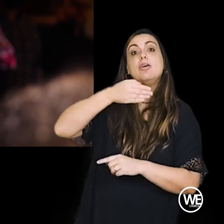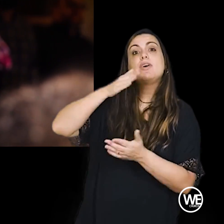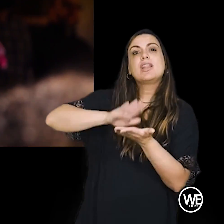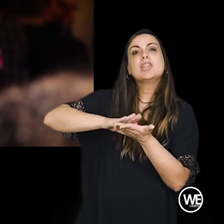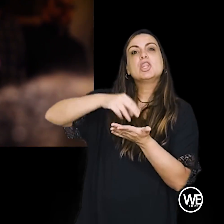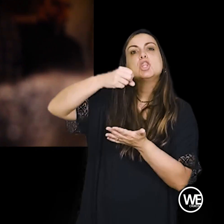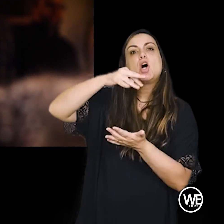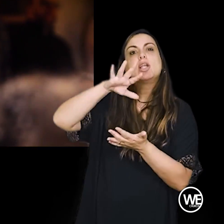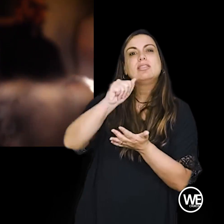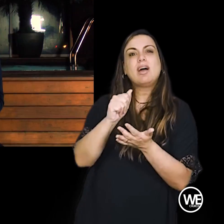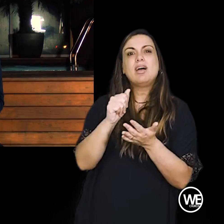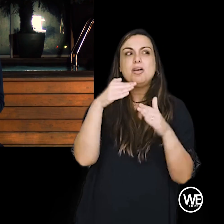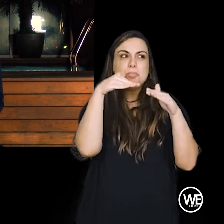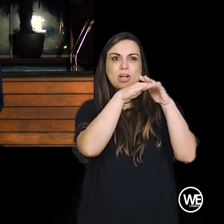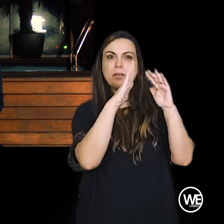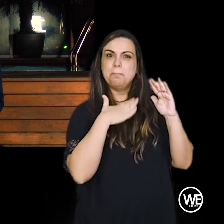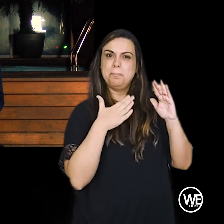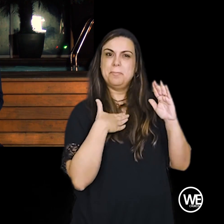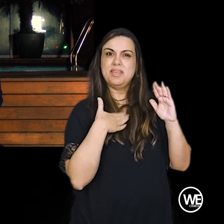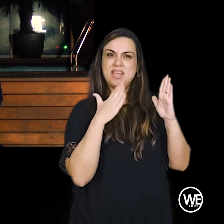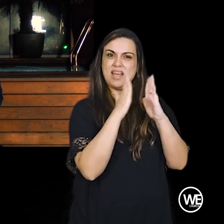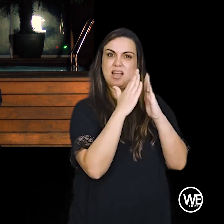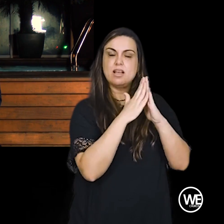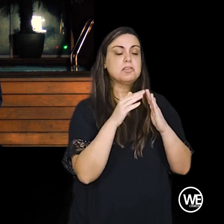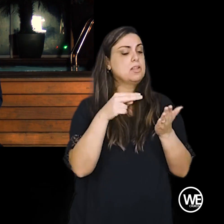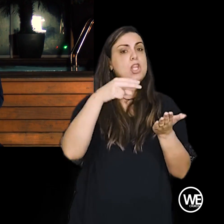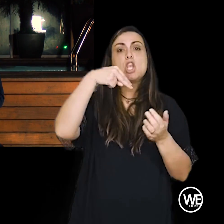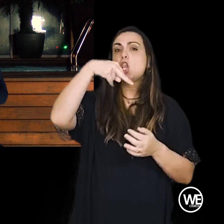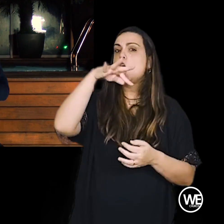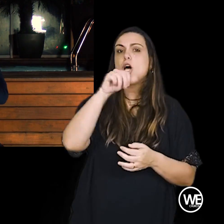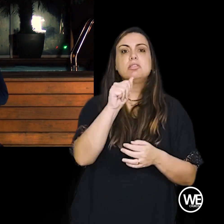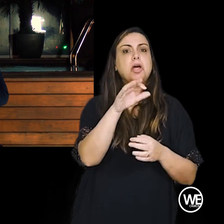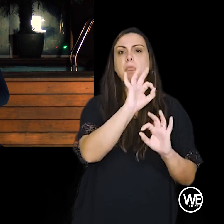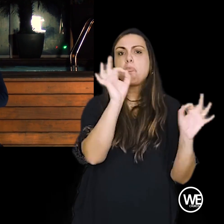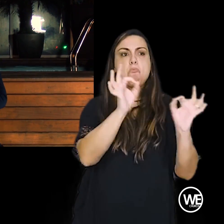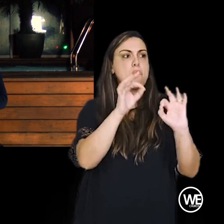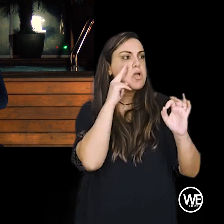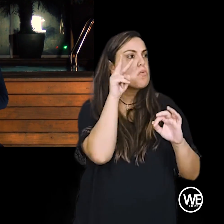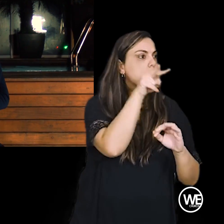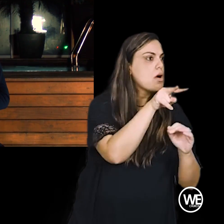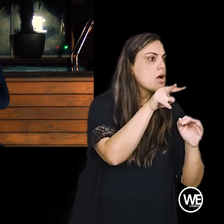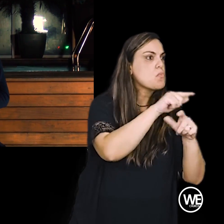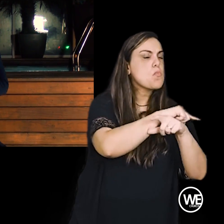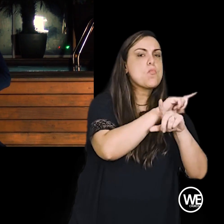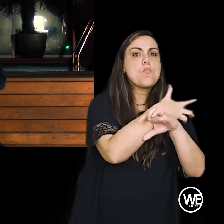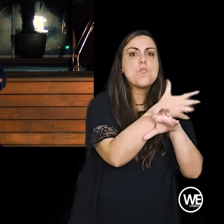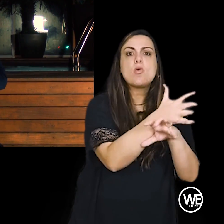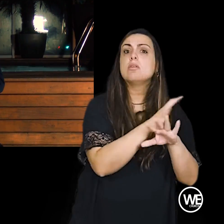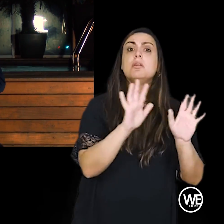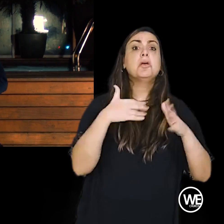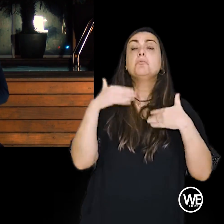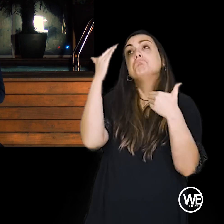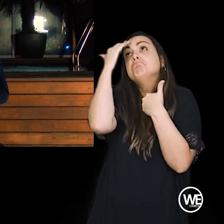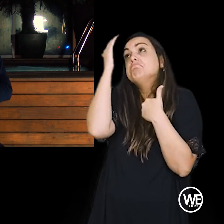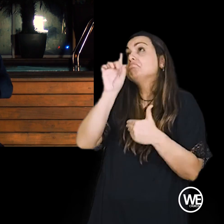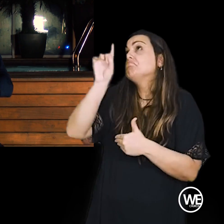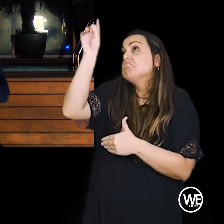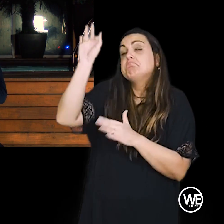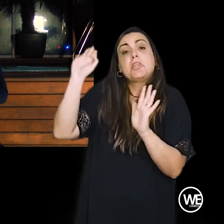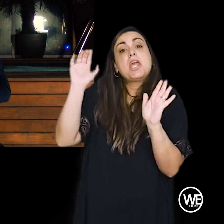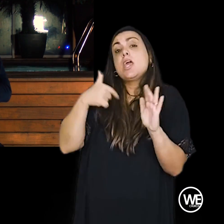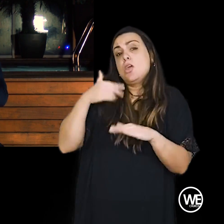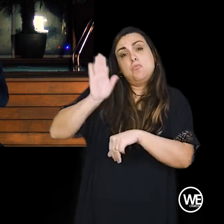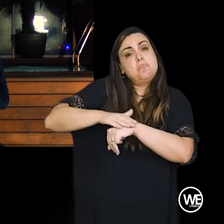nota e colocasse no correio. Eu me lembro que aquela nota não apareceu na caixa do meu correio. E eu agradeci a Deus, falei, bom Deus, fiz a